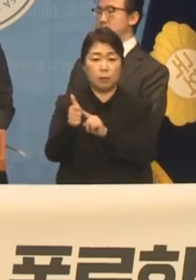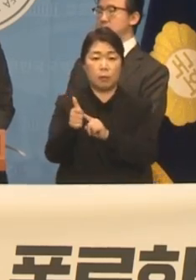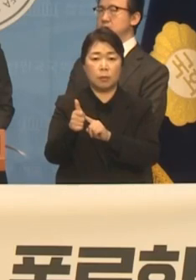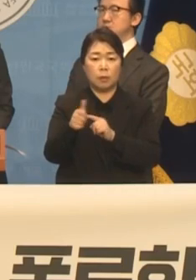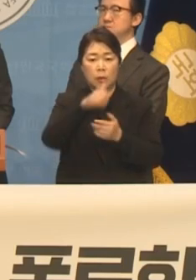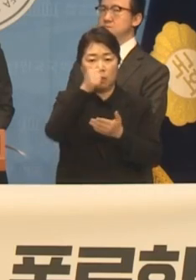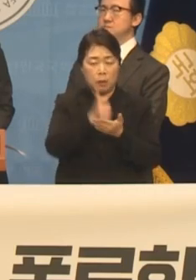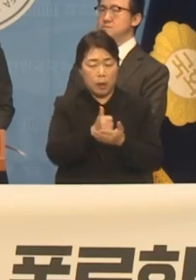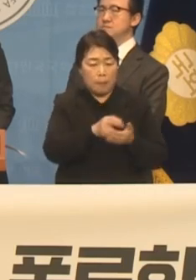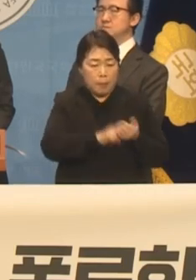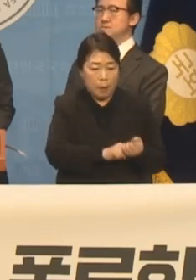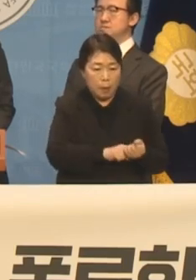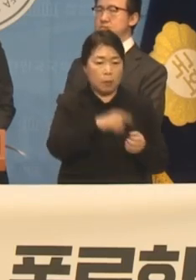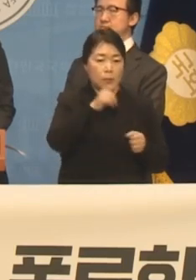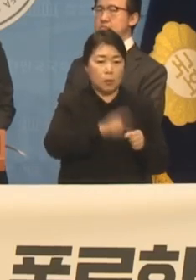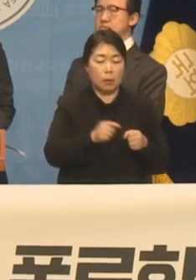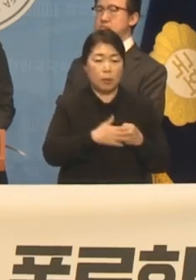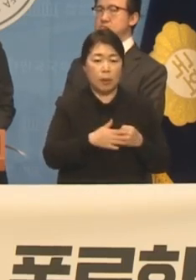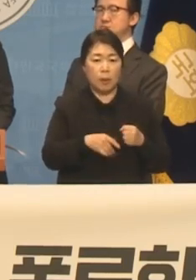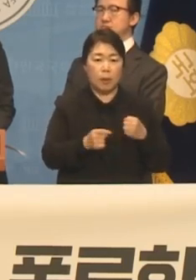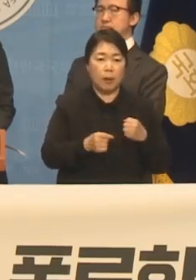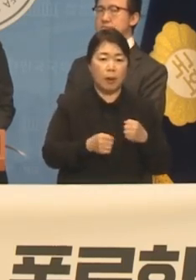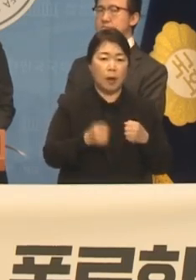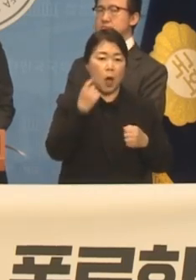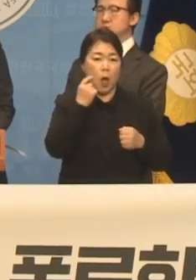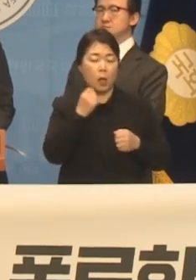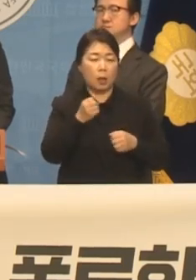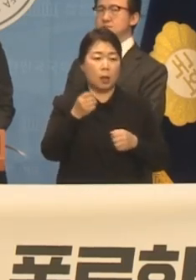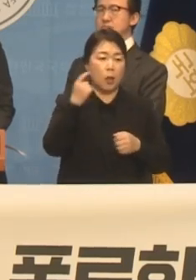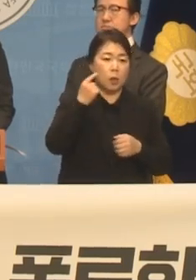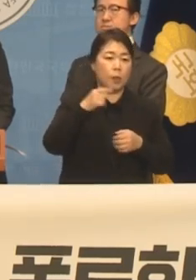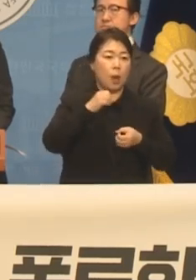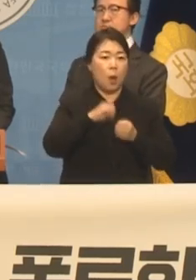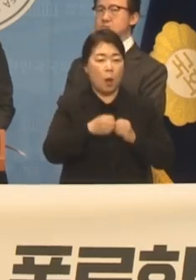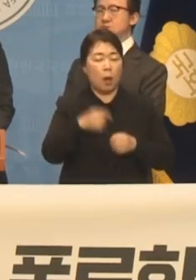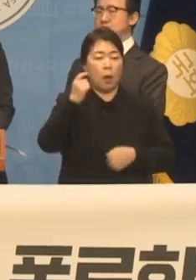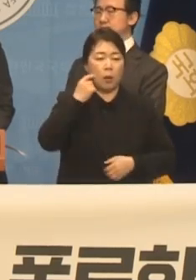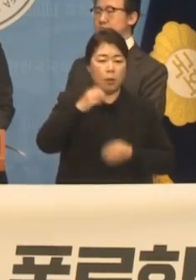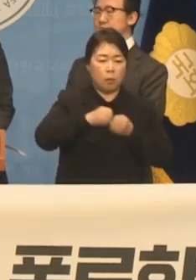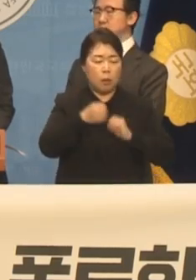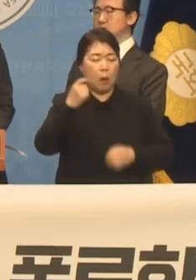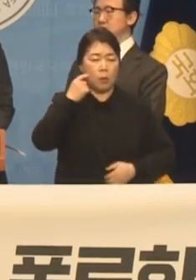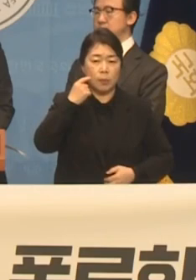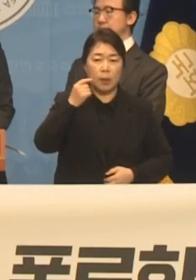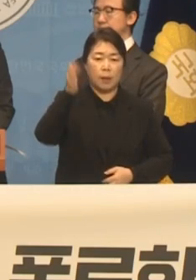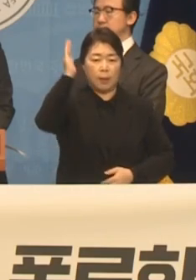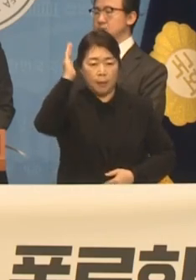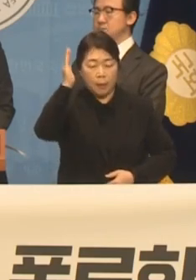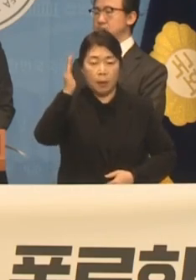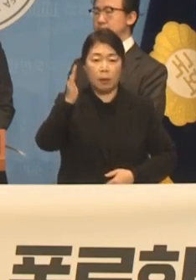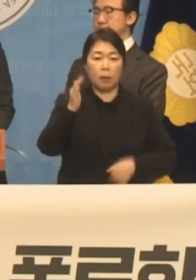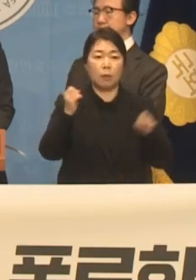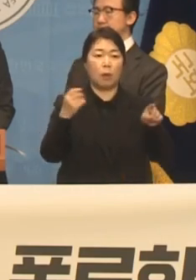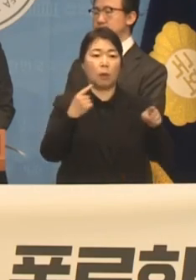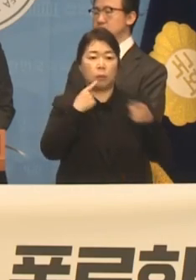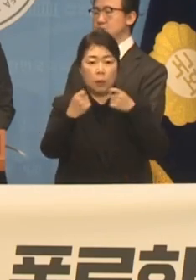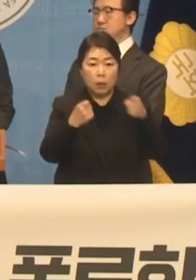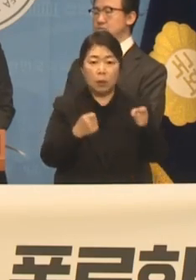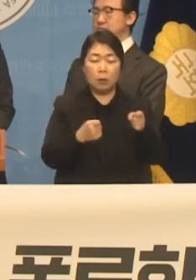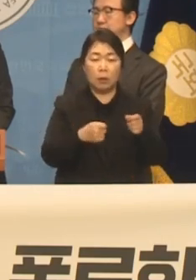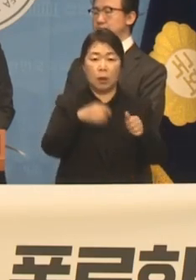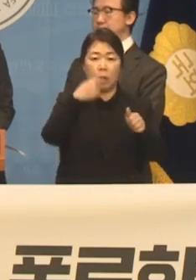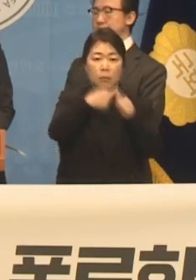위해 날마다 새로운 것을 만들어내는 거짓 거짓들 헛것입니다 거짓말하고 협박하고 놀리고